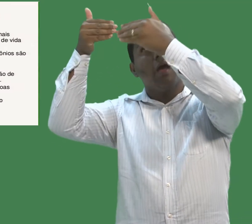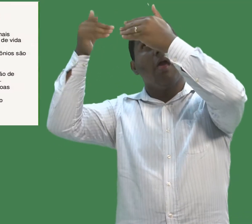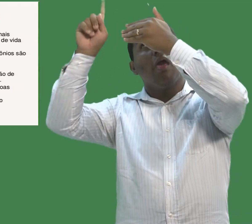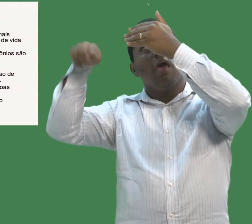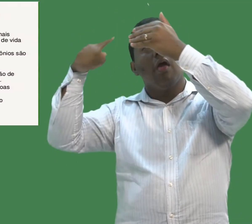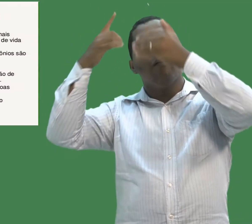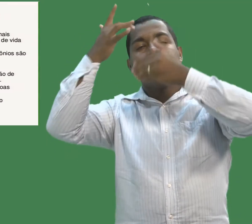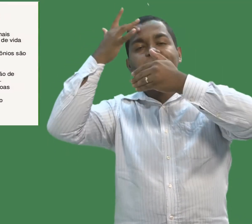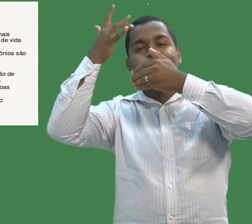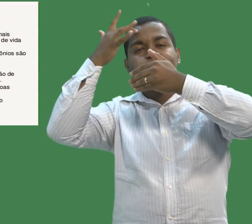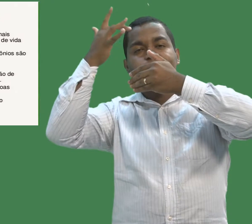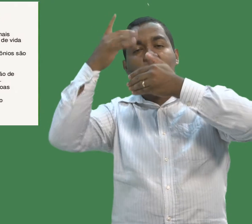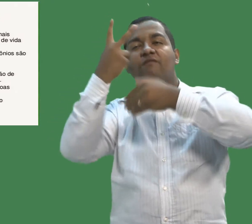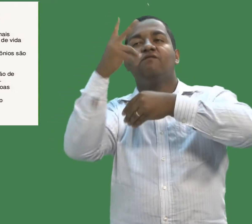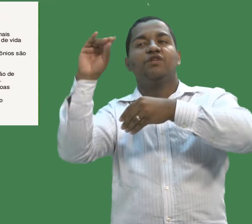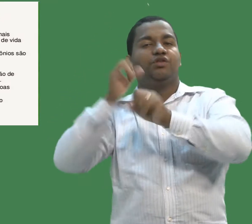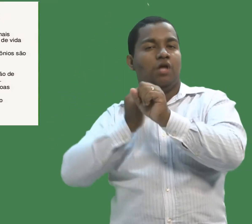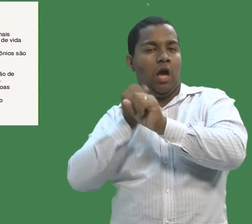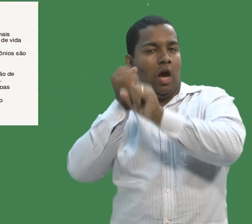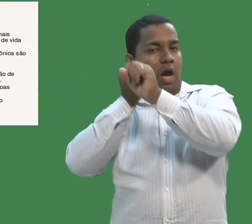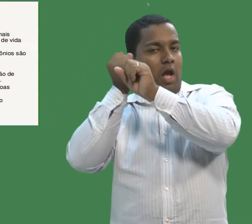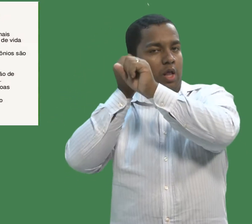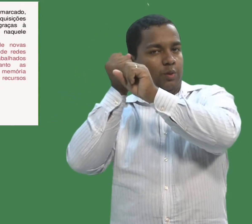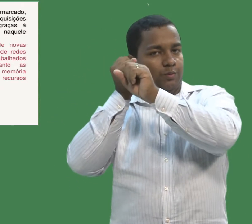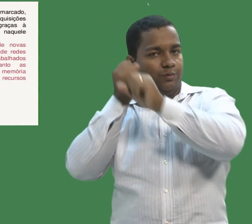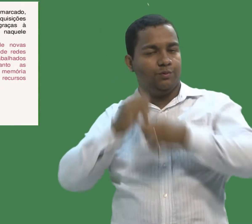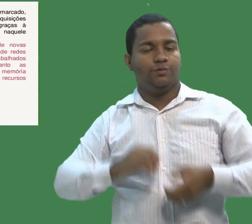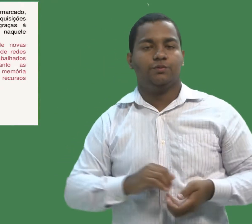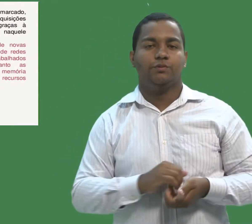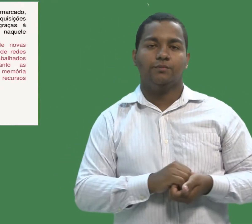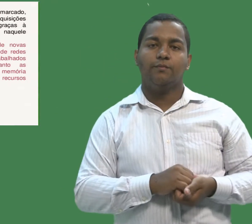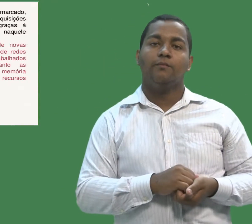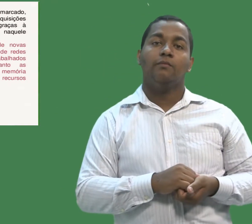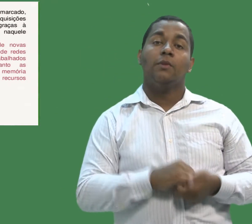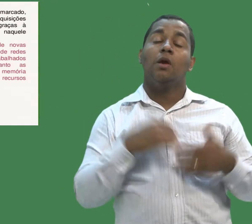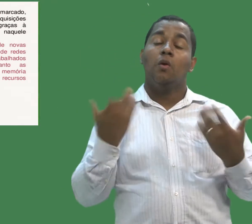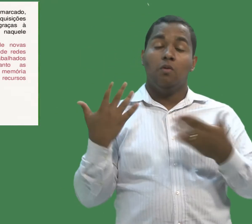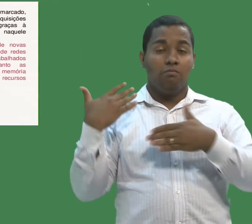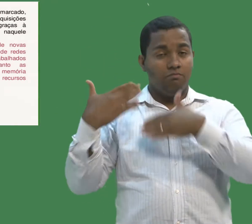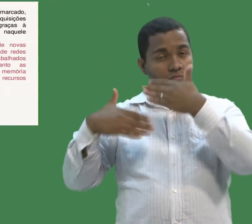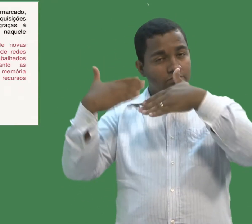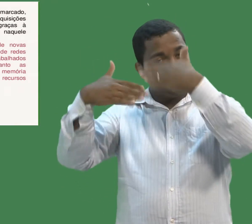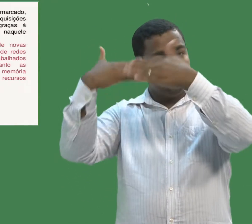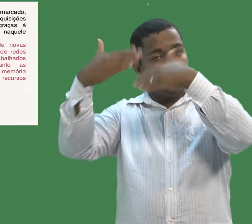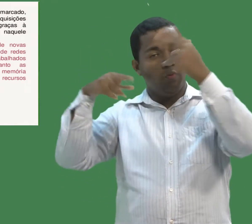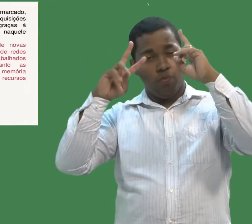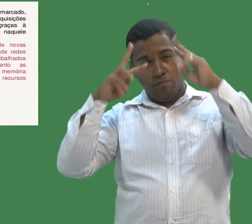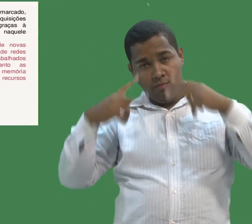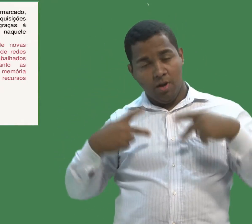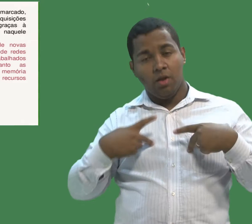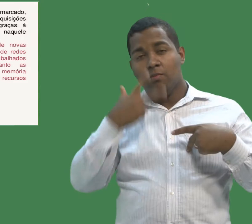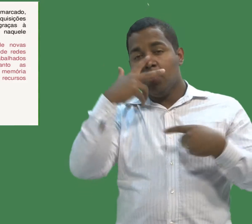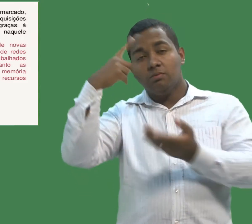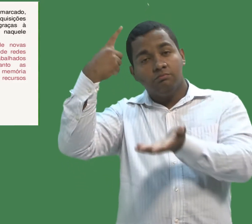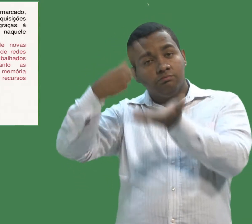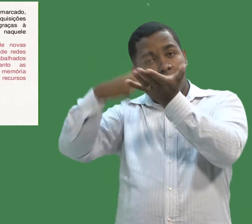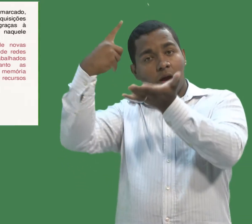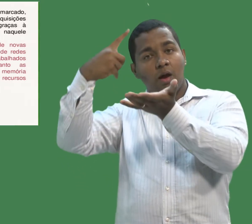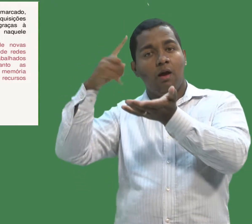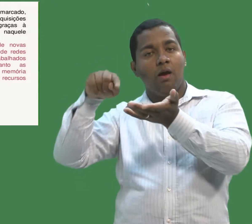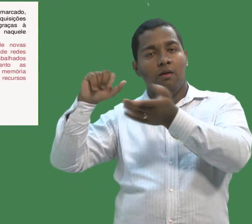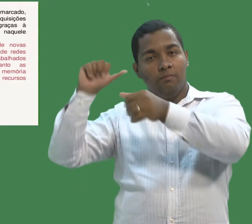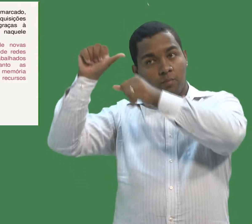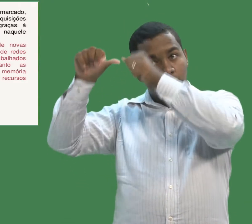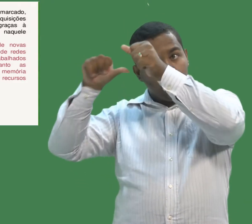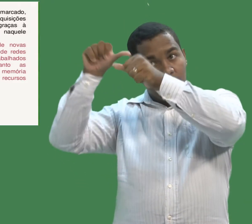maturação biológica ao longo de 20 anos. Cada período de desenvolvimento humano é marcado, assim, por